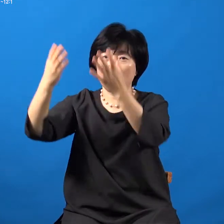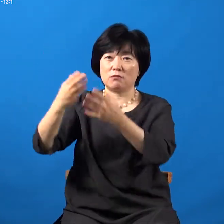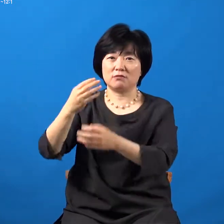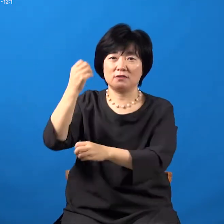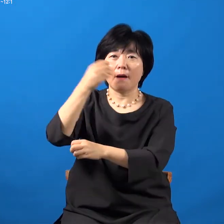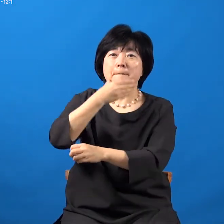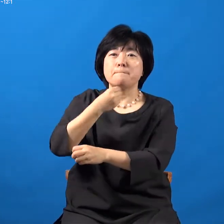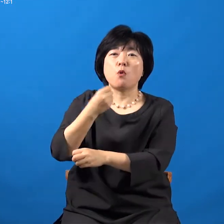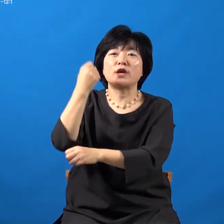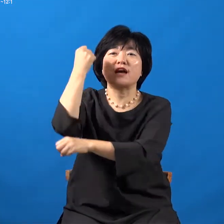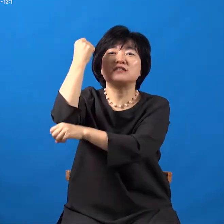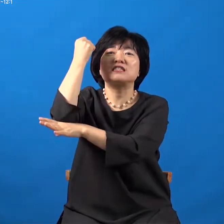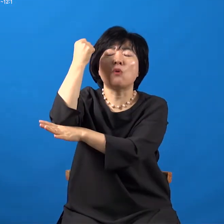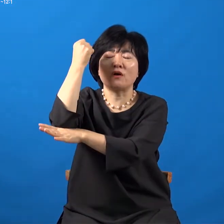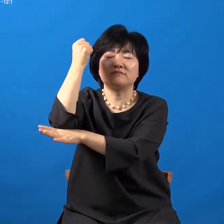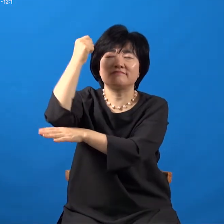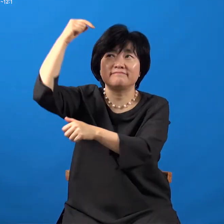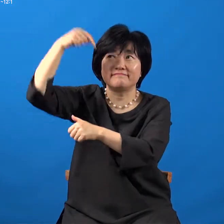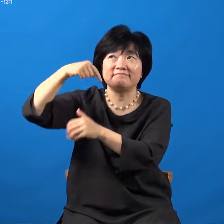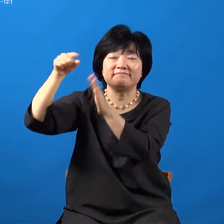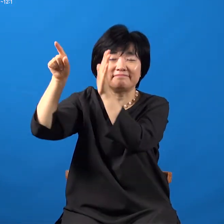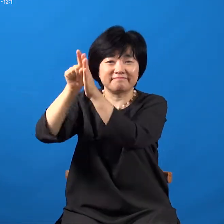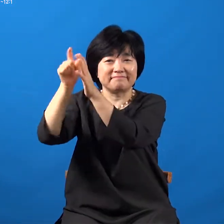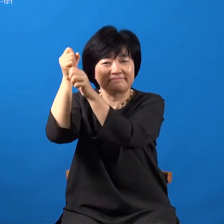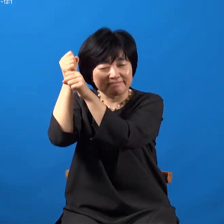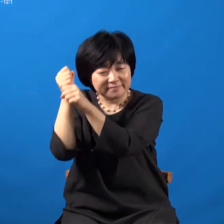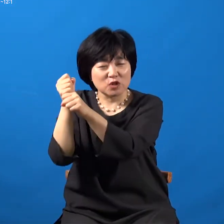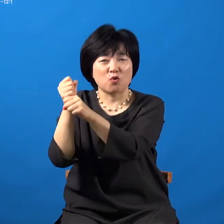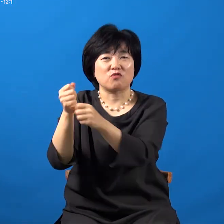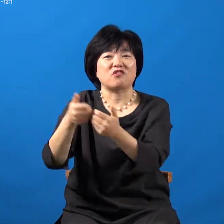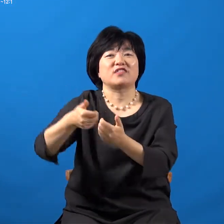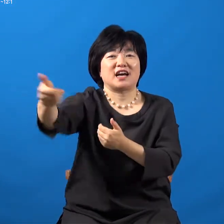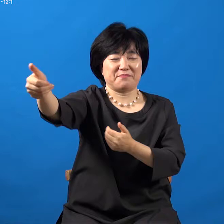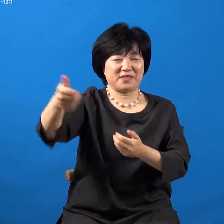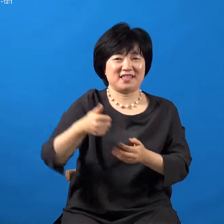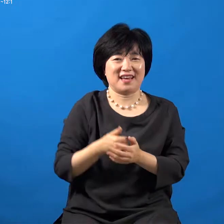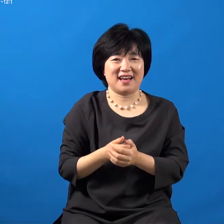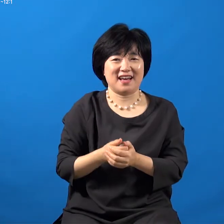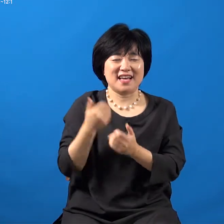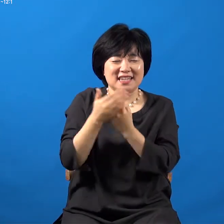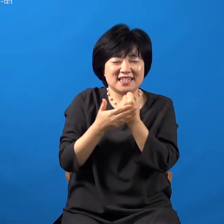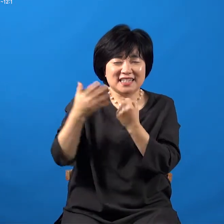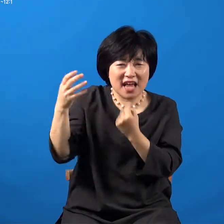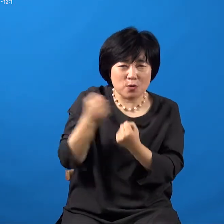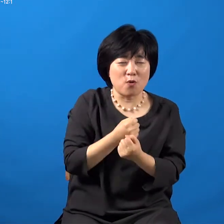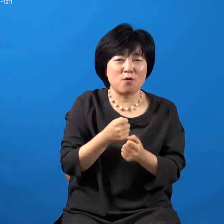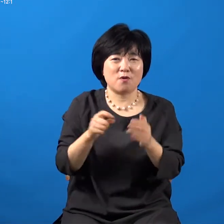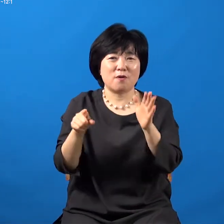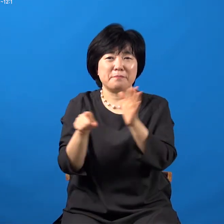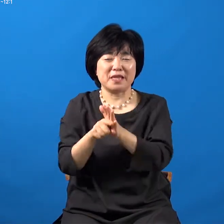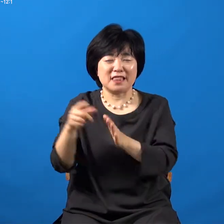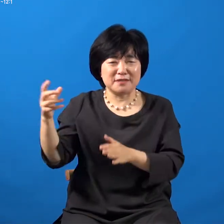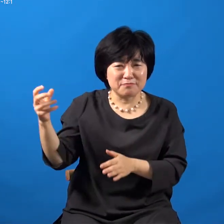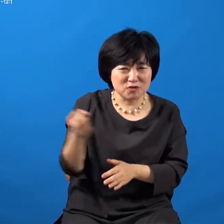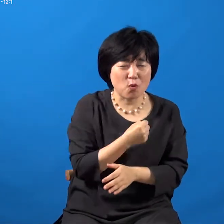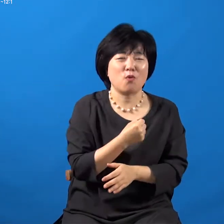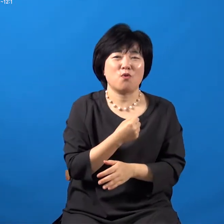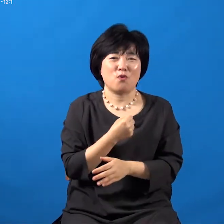복의 근원 떠나갑니다. 은혜로 떠나갑니다.